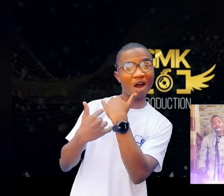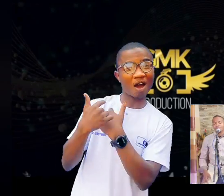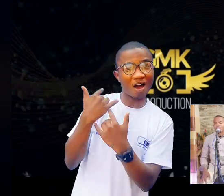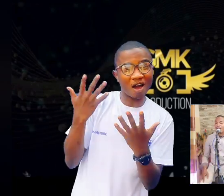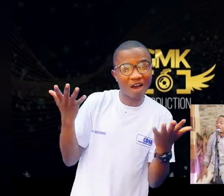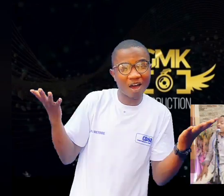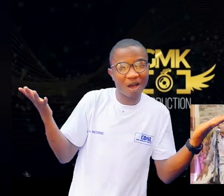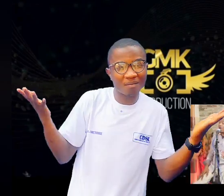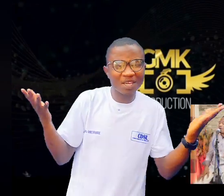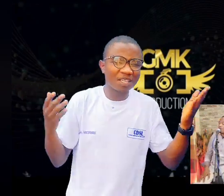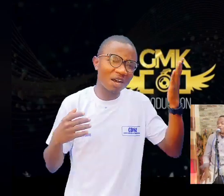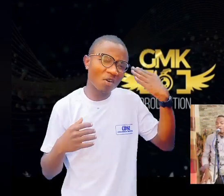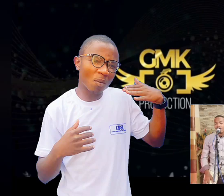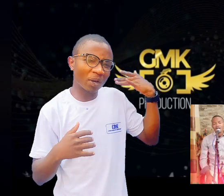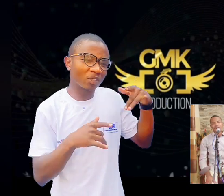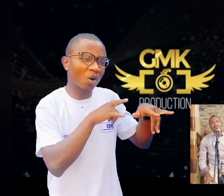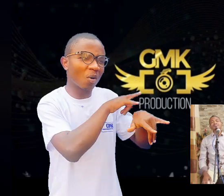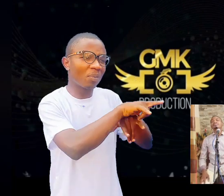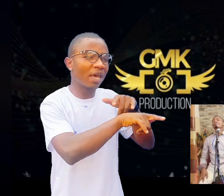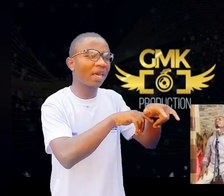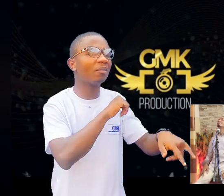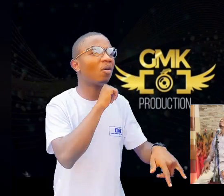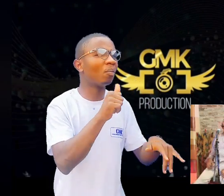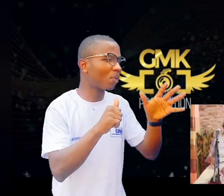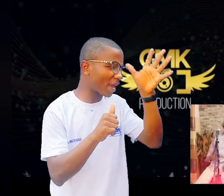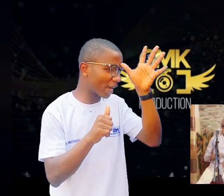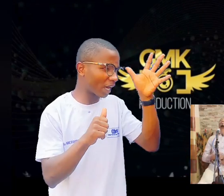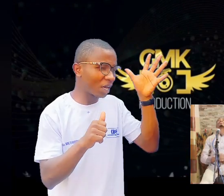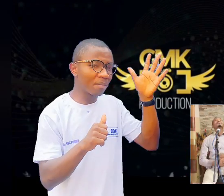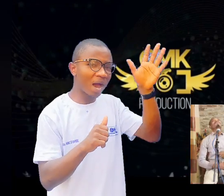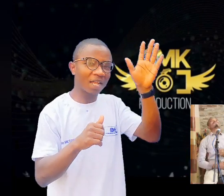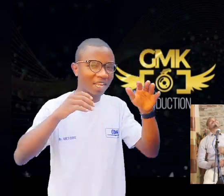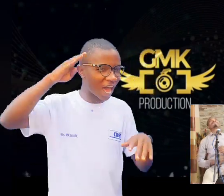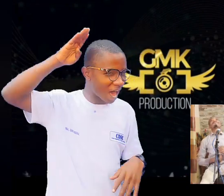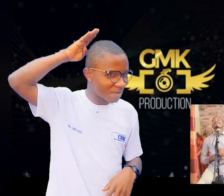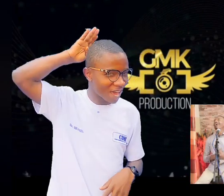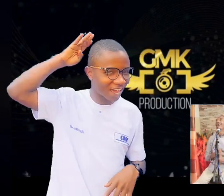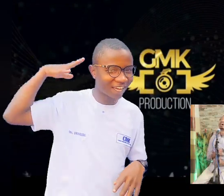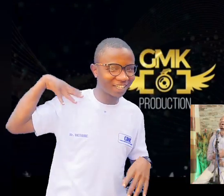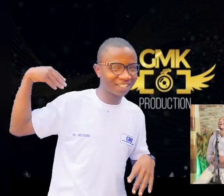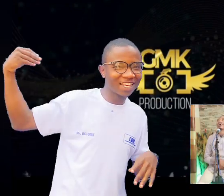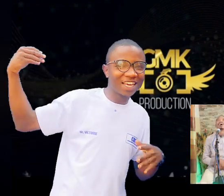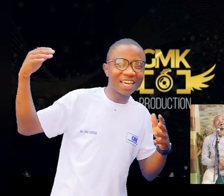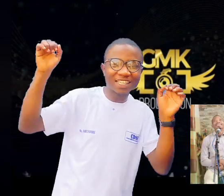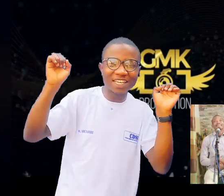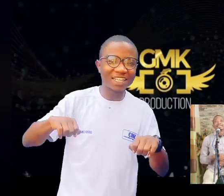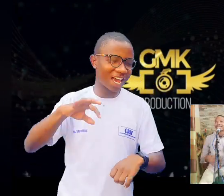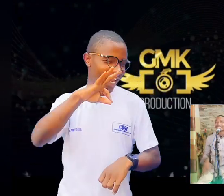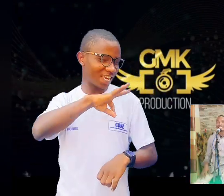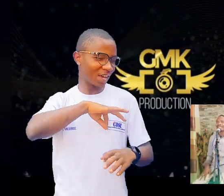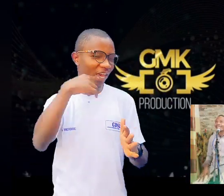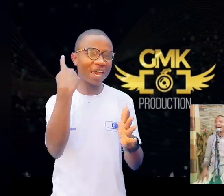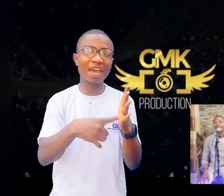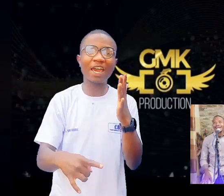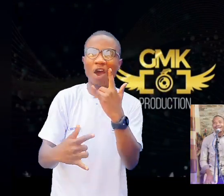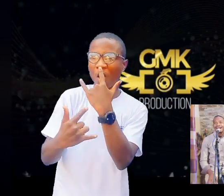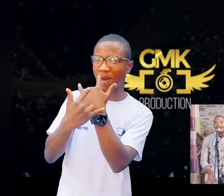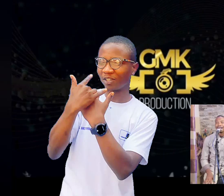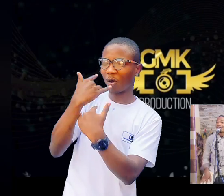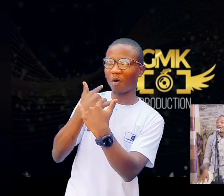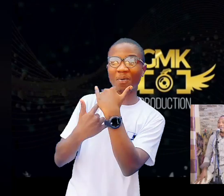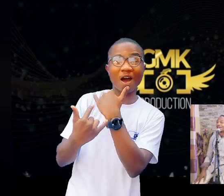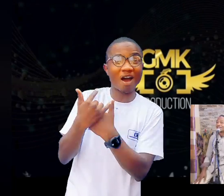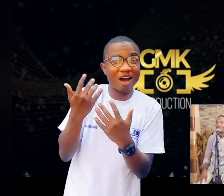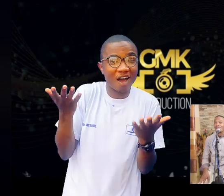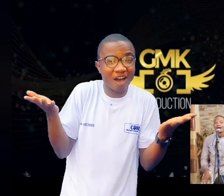me trompant? Oh, il n'avait point trompé mon père Branham. Qu'est-ce qu'il